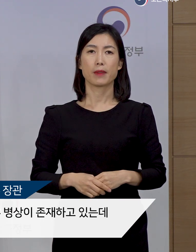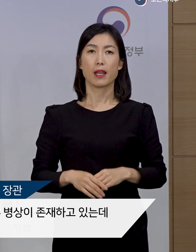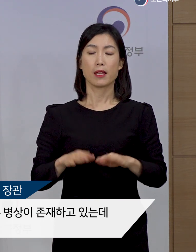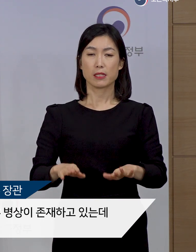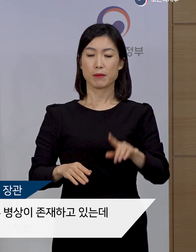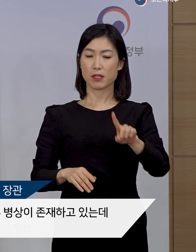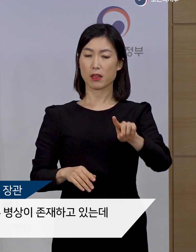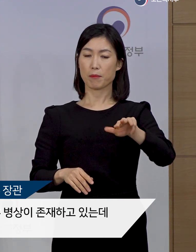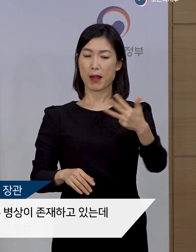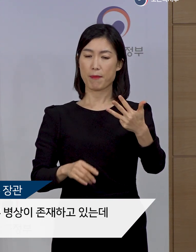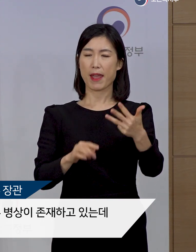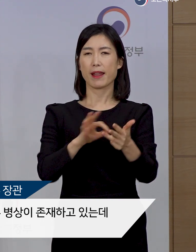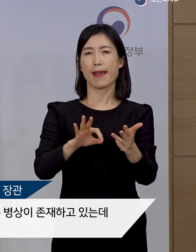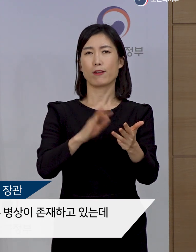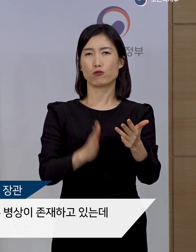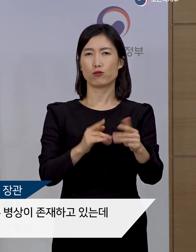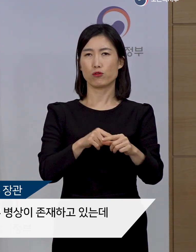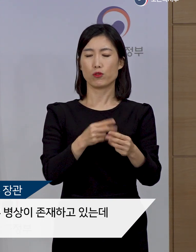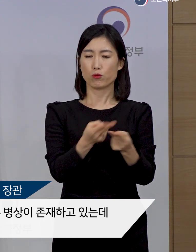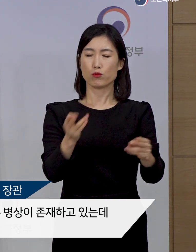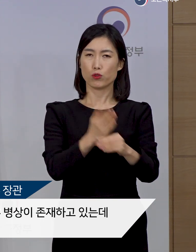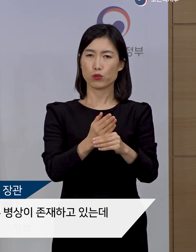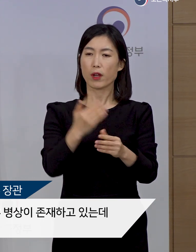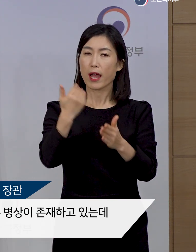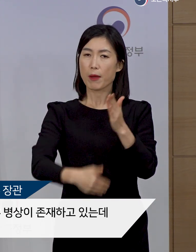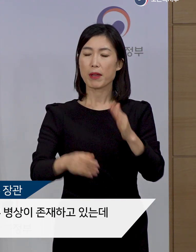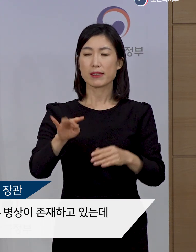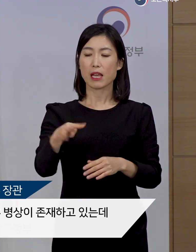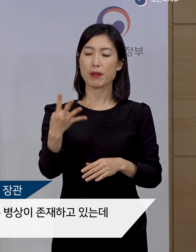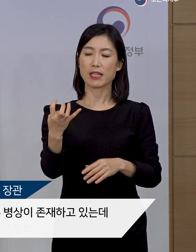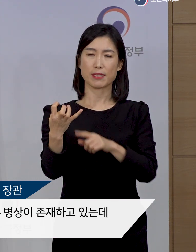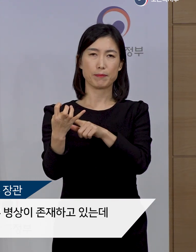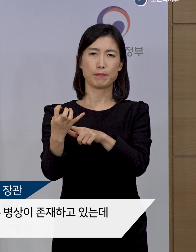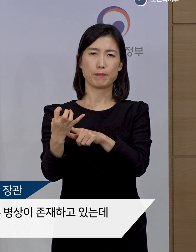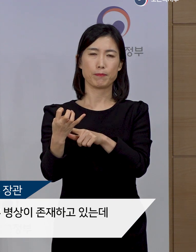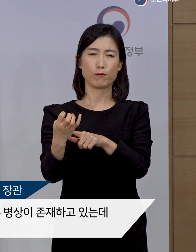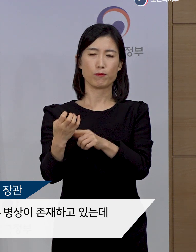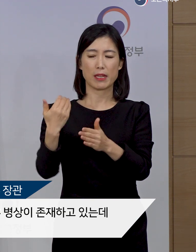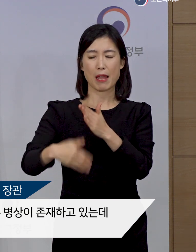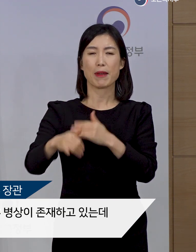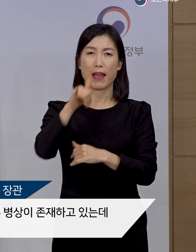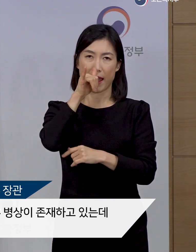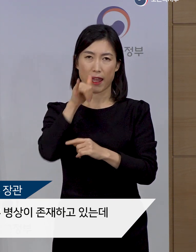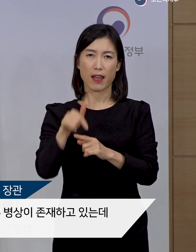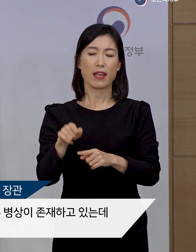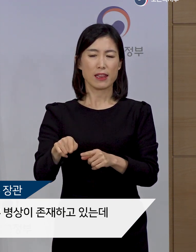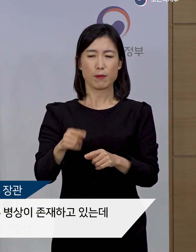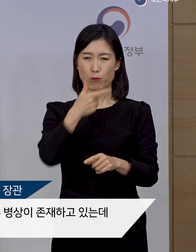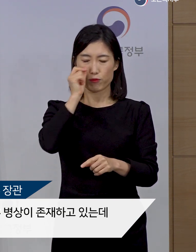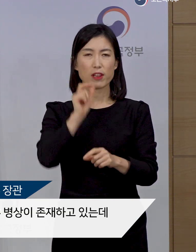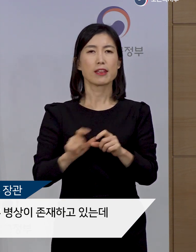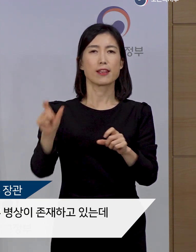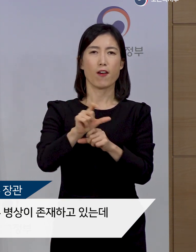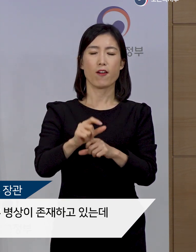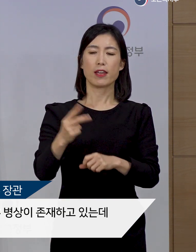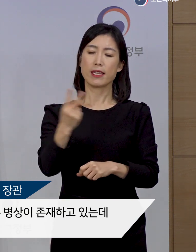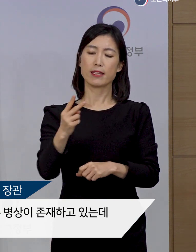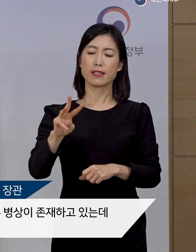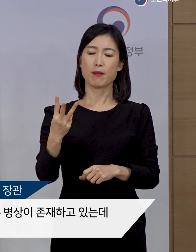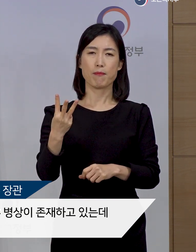현재 1,800여 병상을 사용 중이고 440병상의 여유병상이 존재하고 있는데 이에 더해